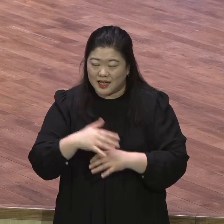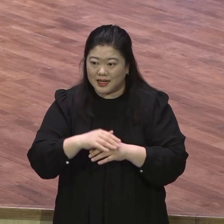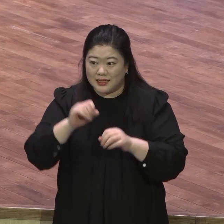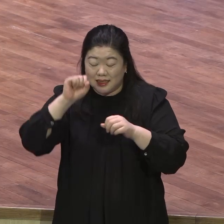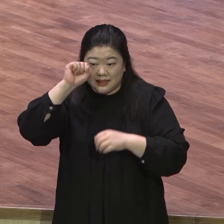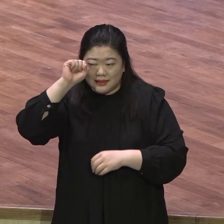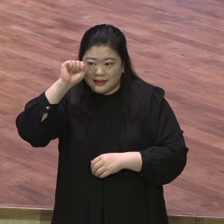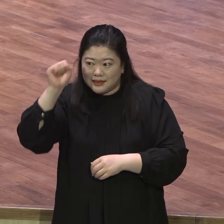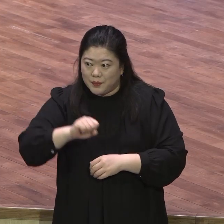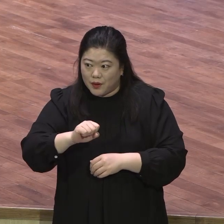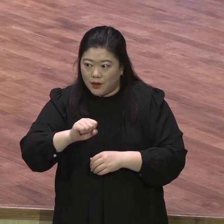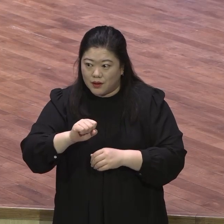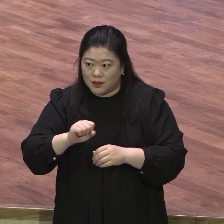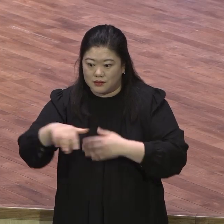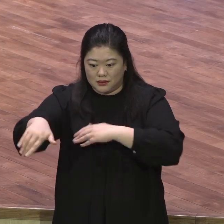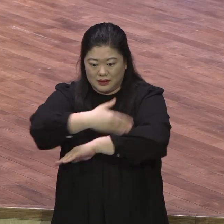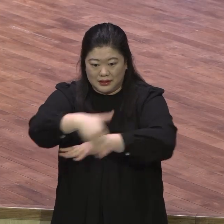새벽 기도 하죠.